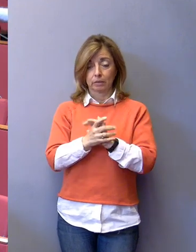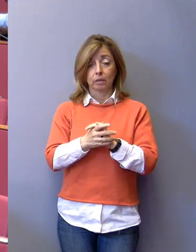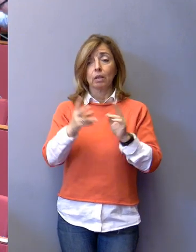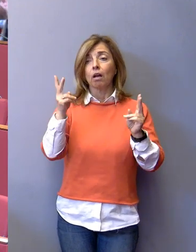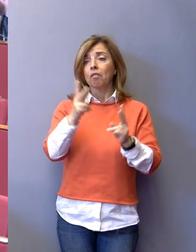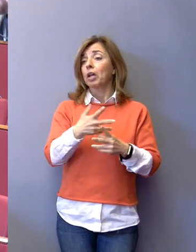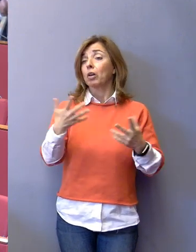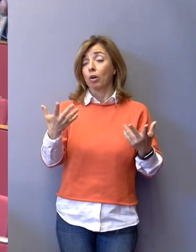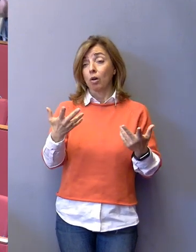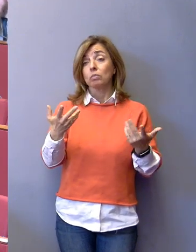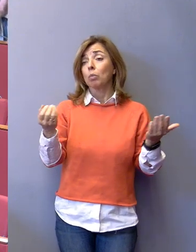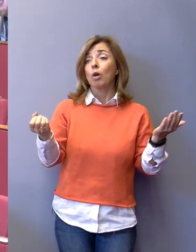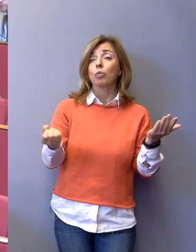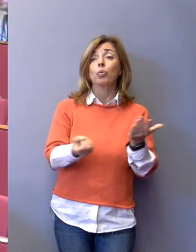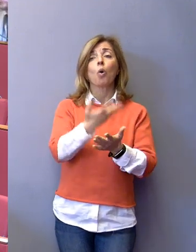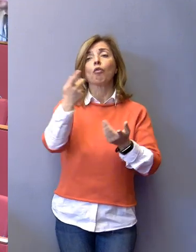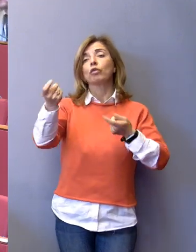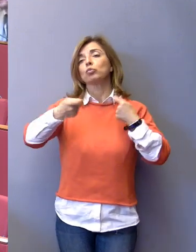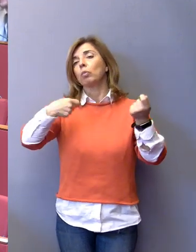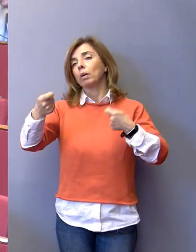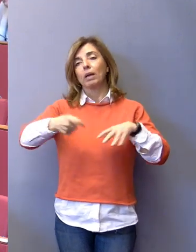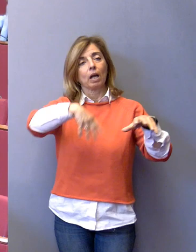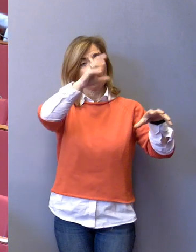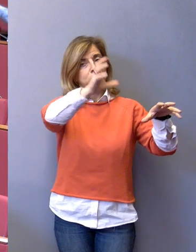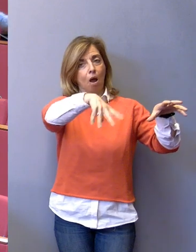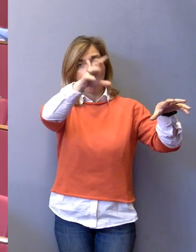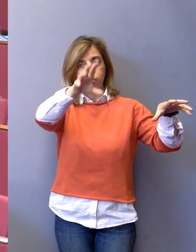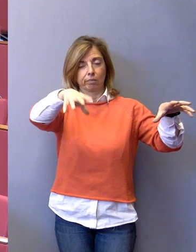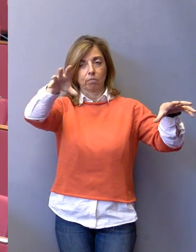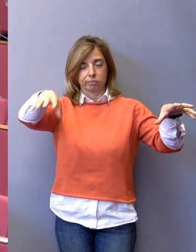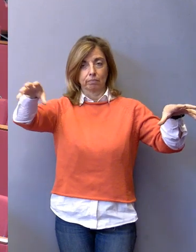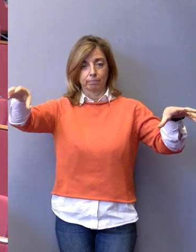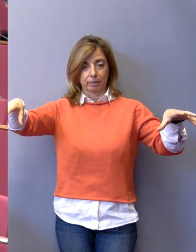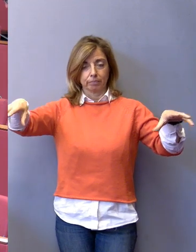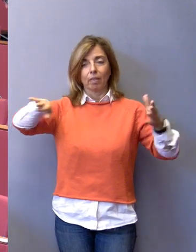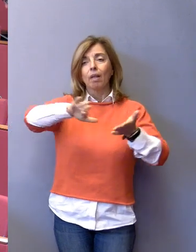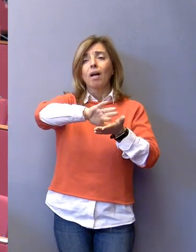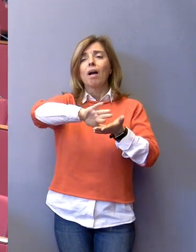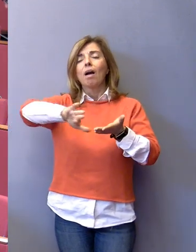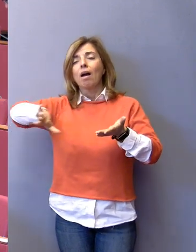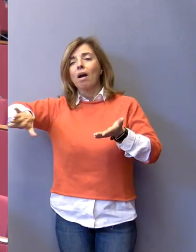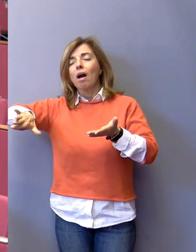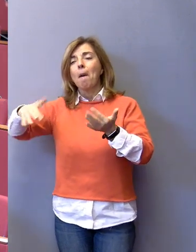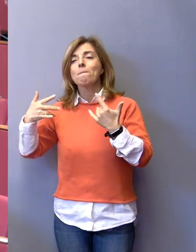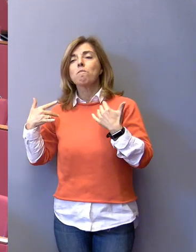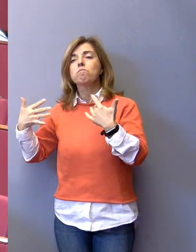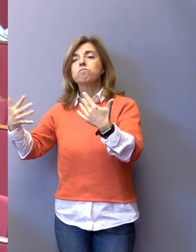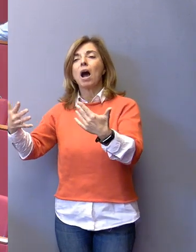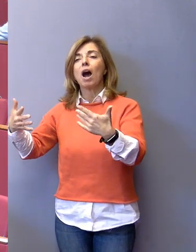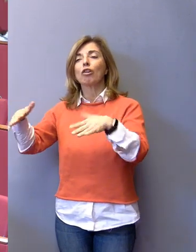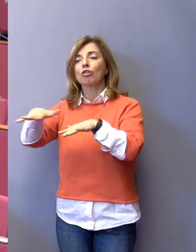nuovi supermercati siete voi stessi a dire ora escludendo quella del Parco del Polcevera e che